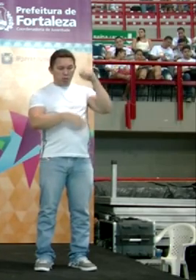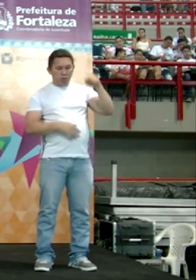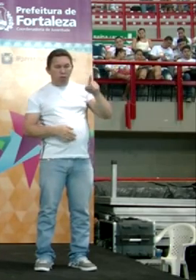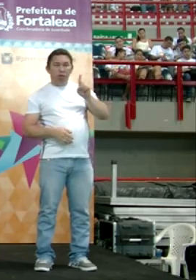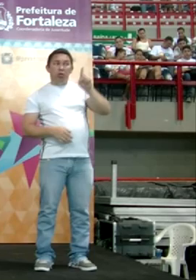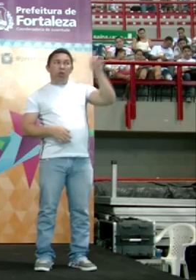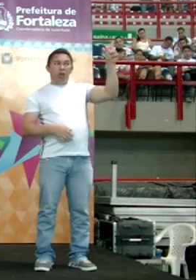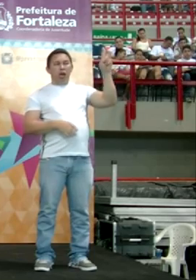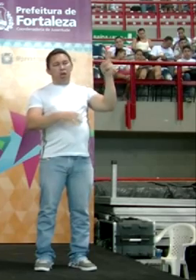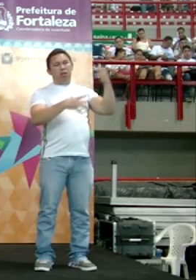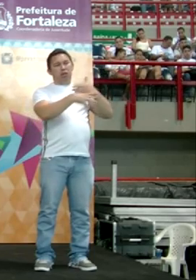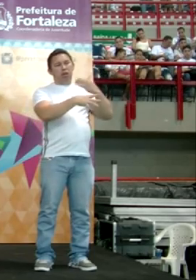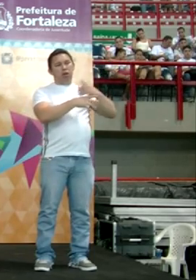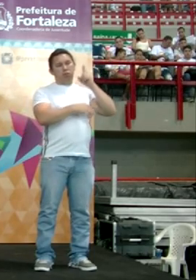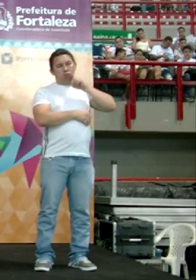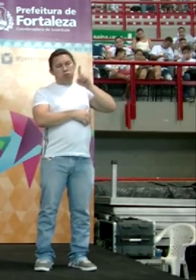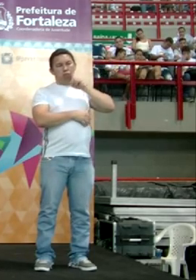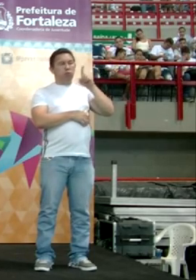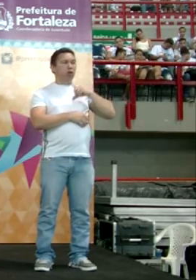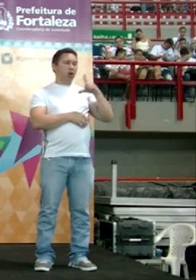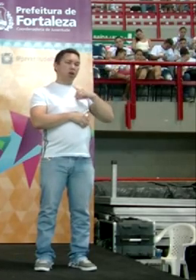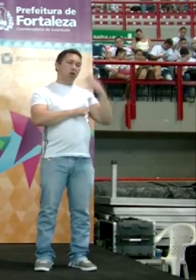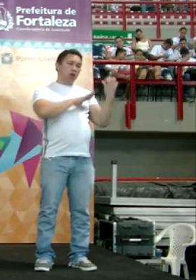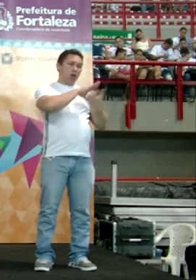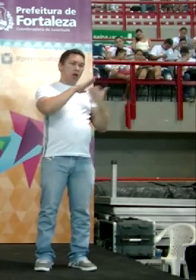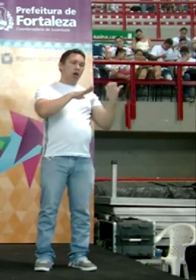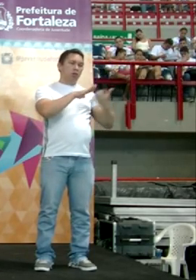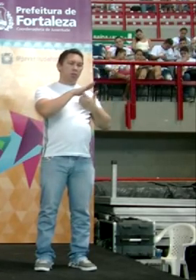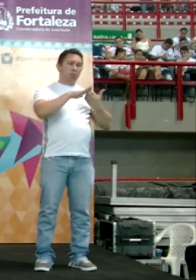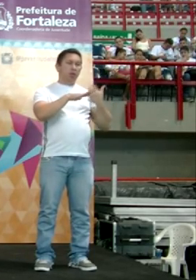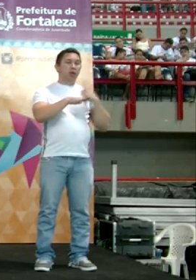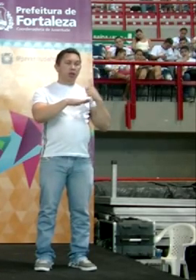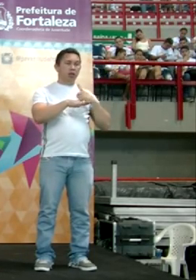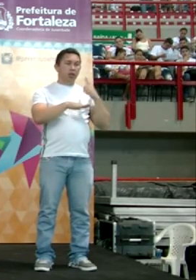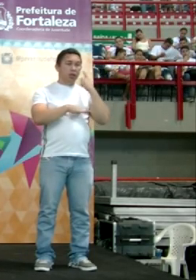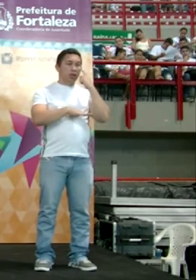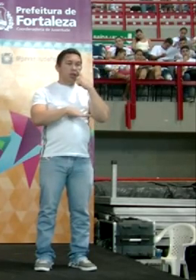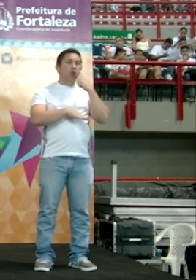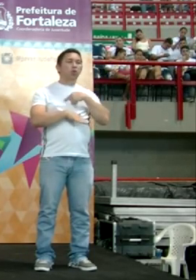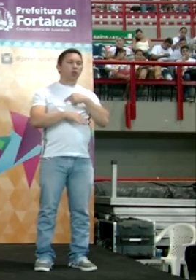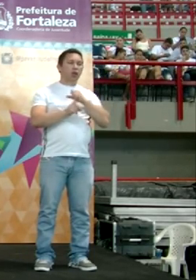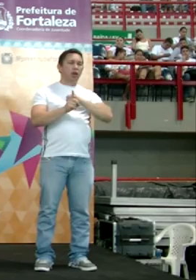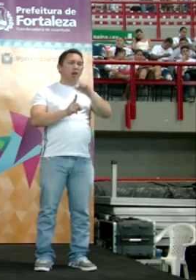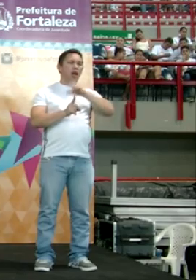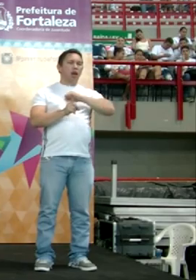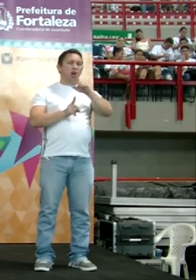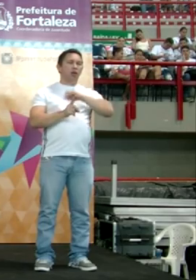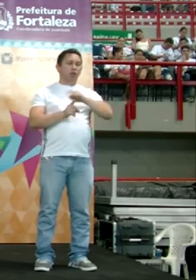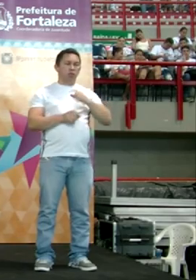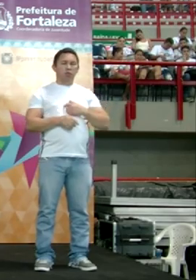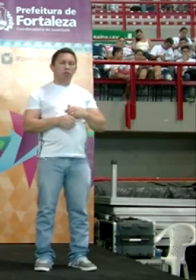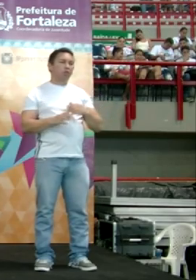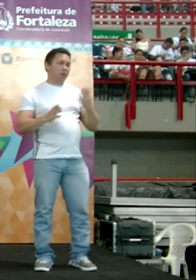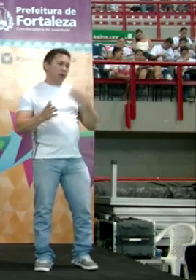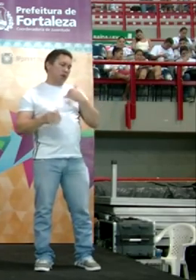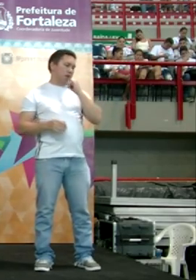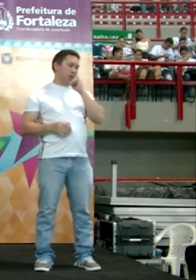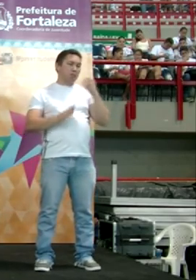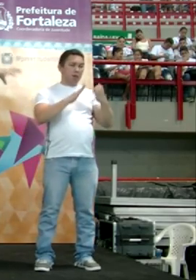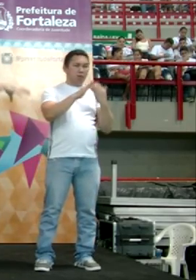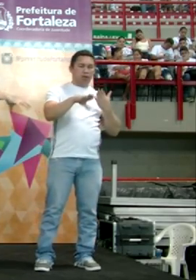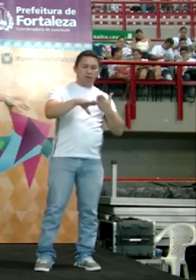dos Estados Unidos, as empresas têm alugado esses painéis solares. Vai lá na residência da